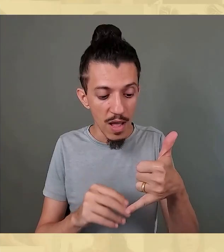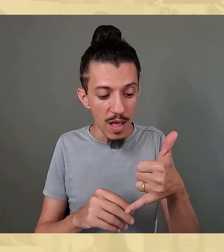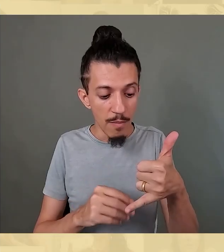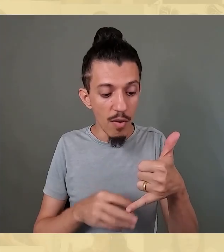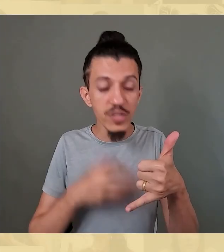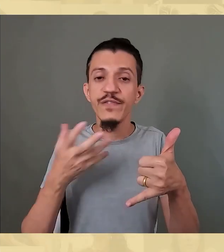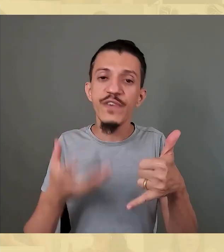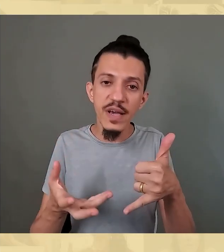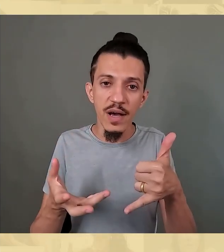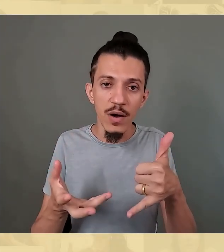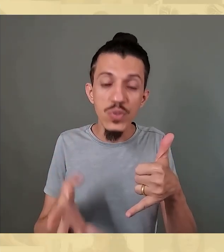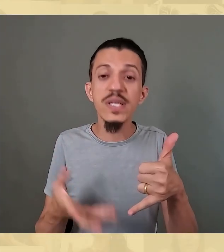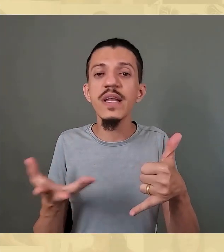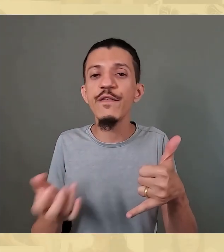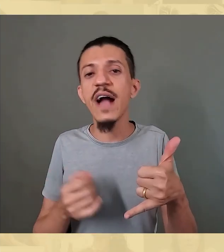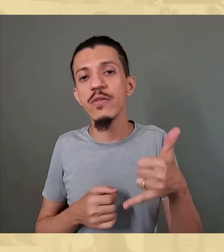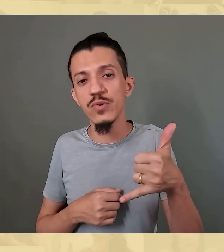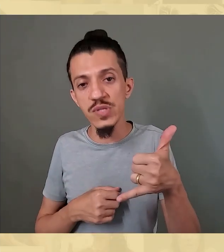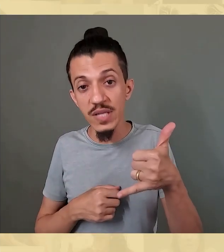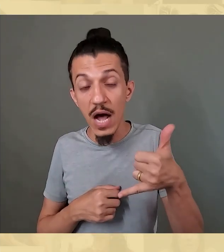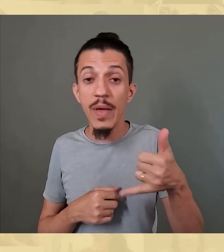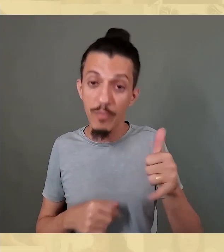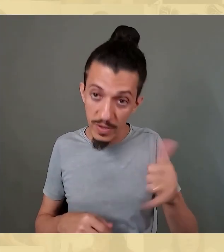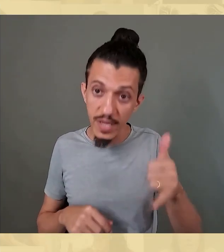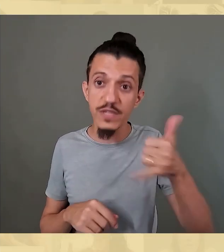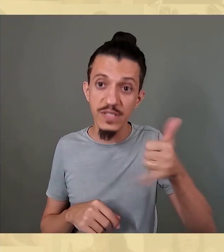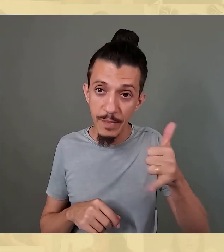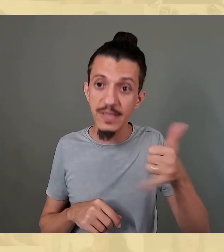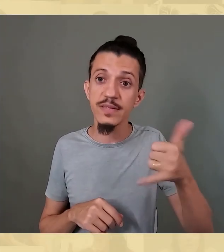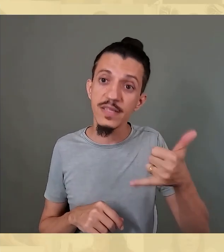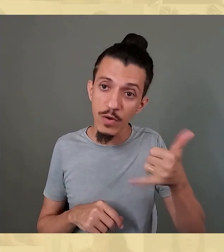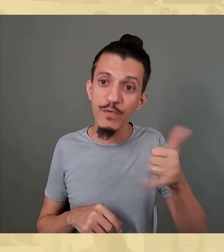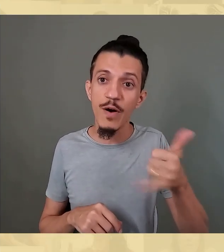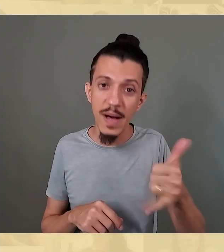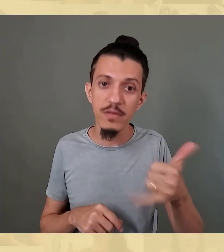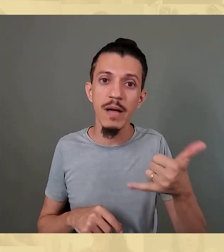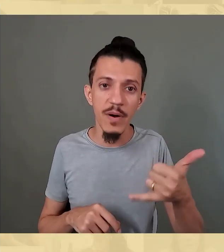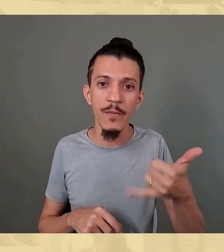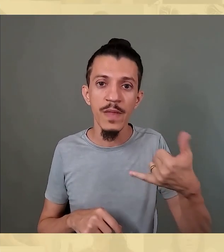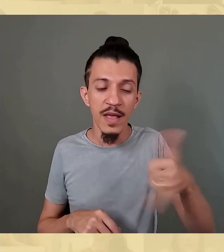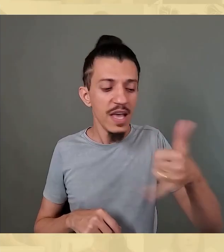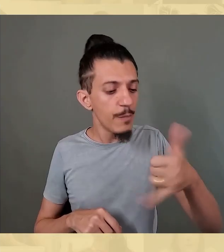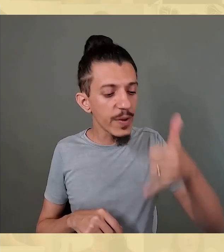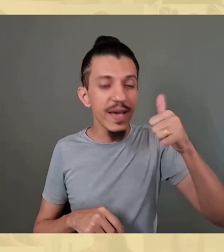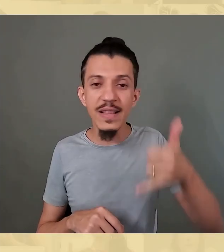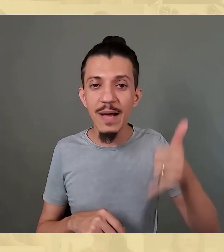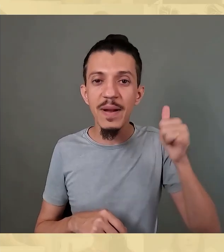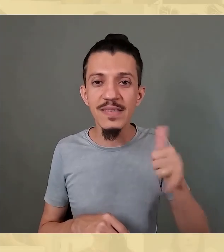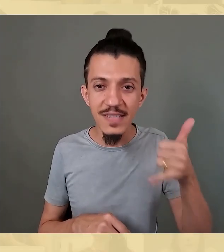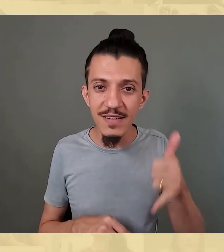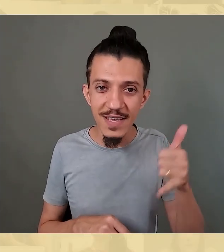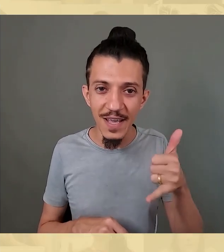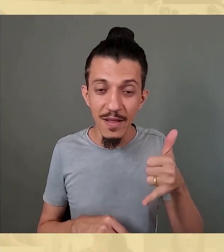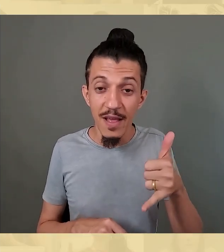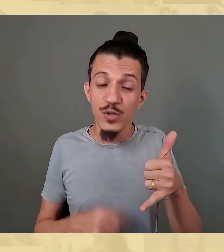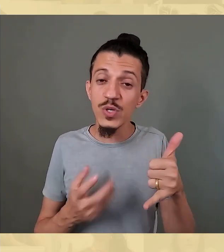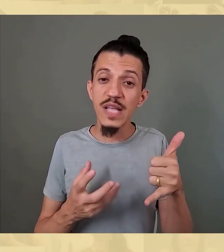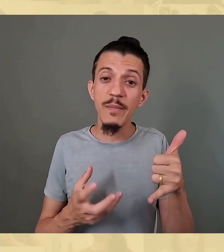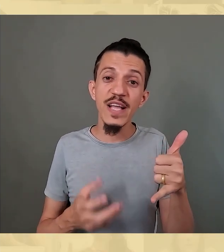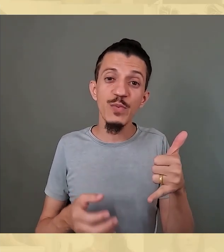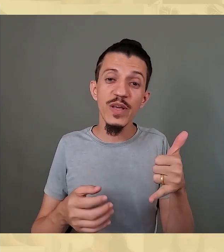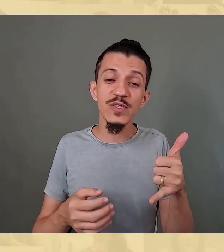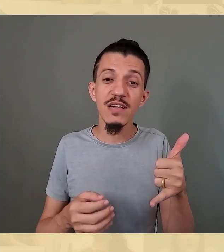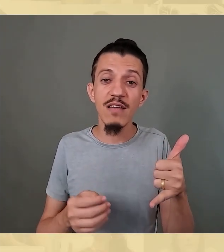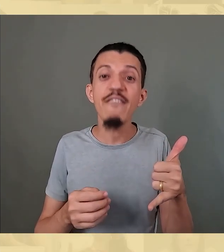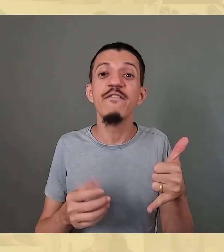mão modifica o significado do sinal. É importante você prestar atenção no formato da mão. E por que ele está balançando aqui?